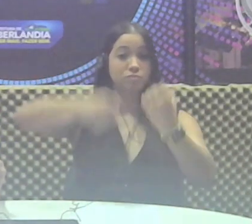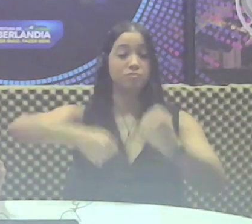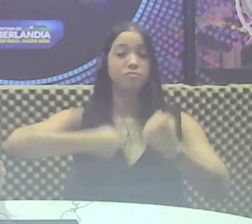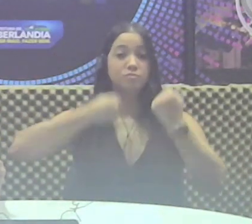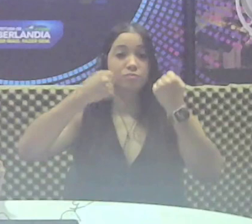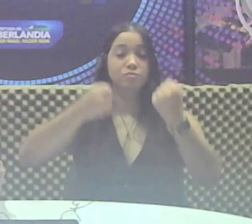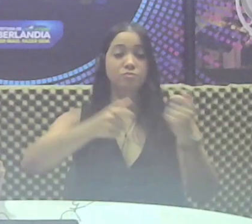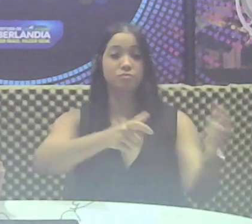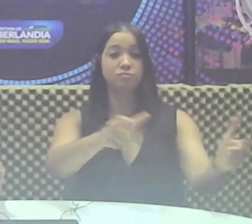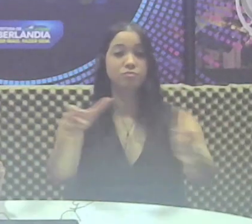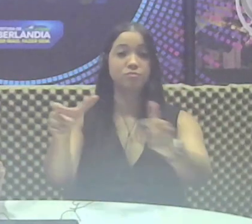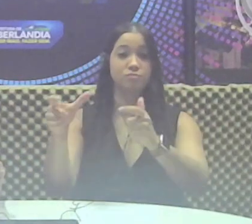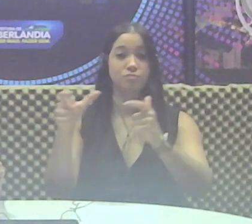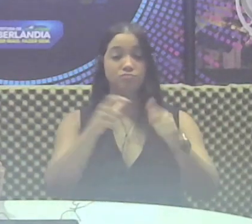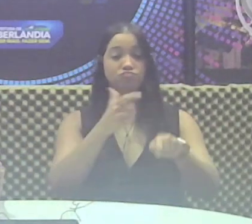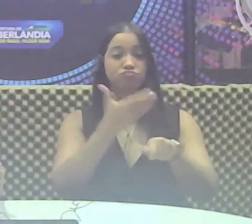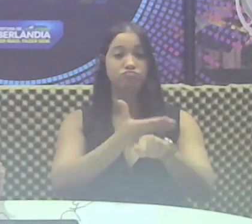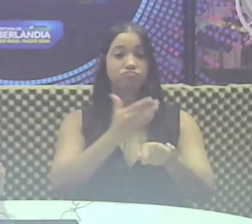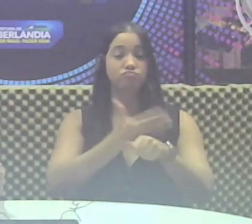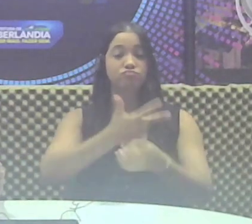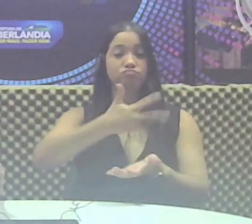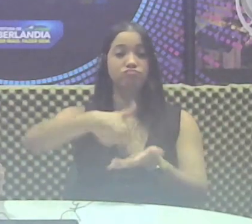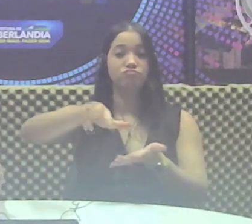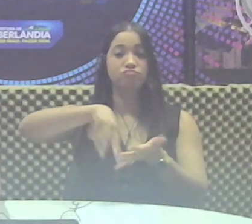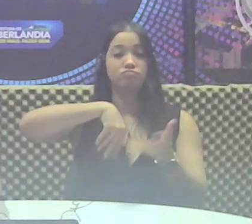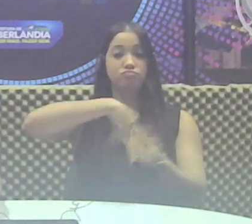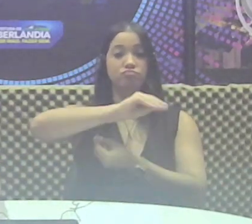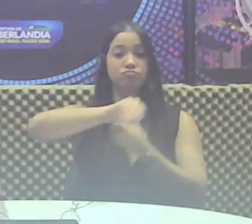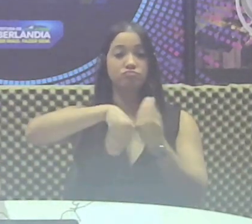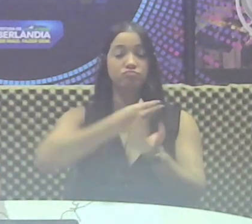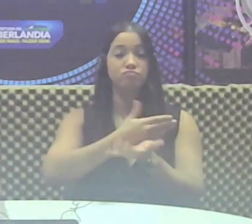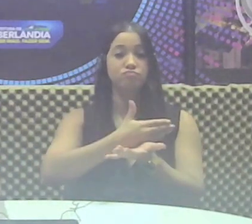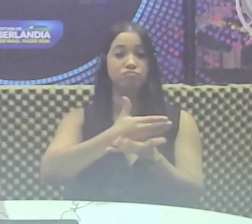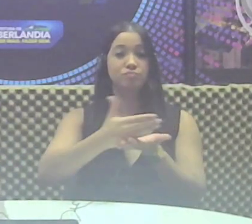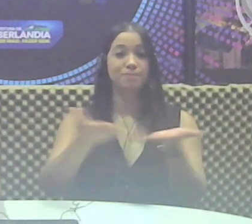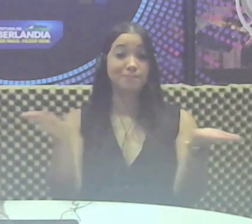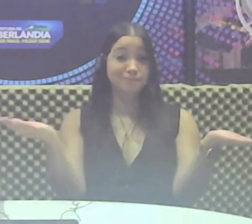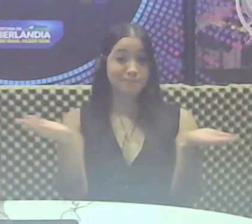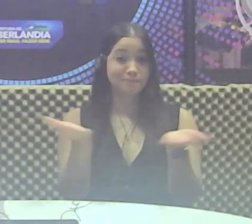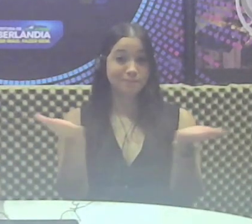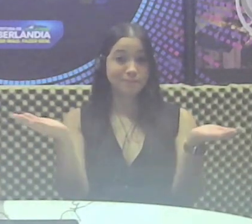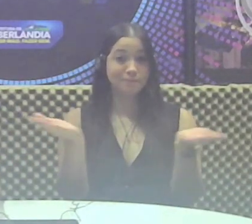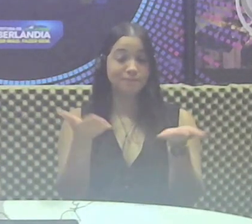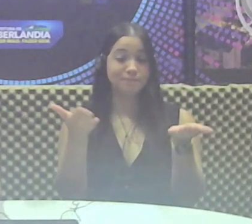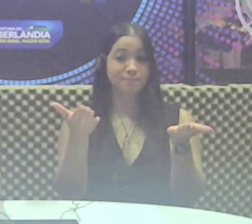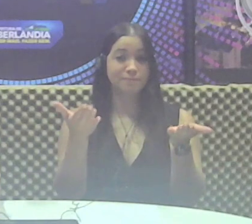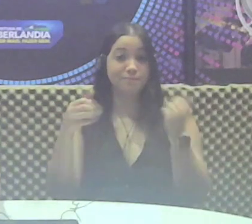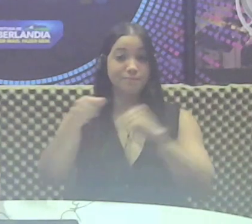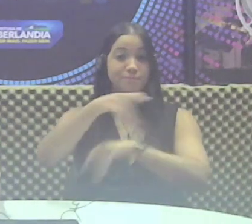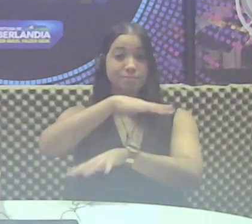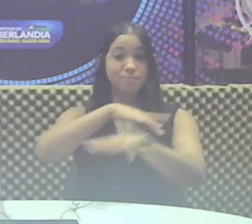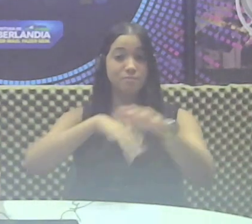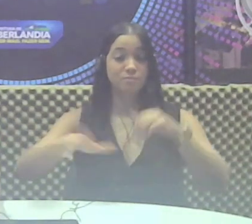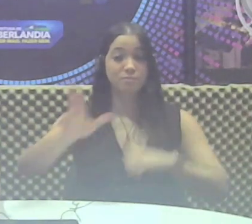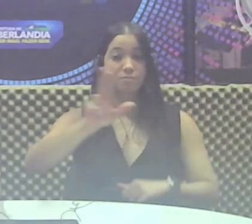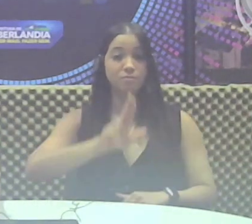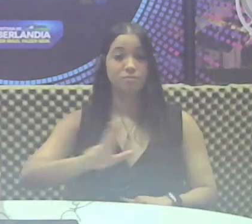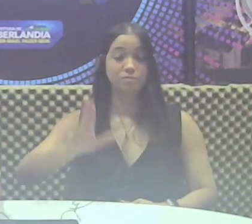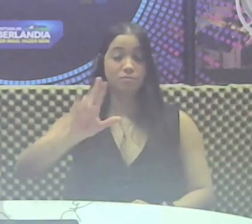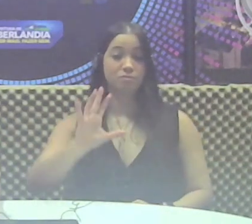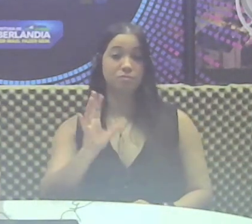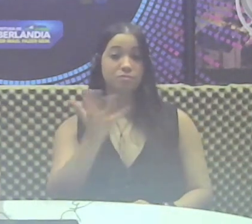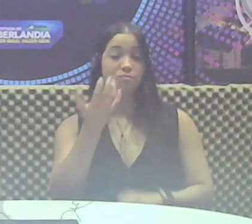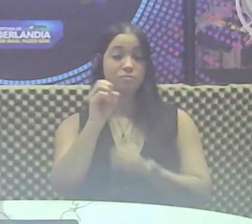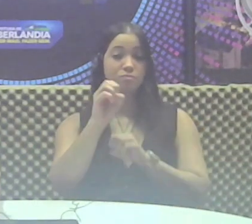demais locais, as atividades de mix dance serão iniciadas a partir de hoje. O Agita Uberlândia consiste na realização